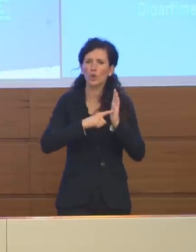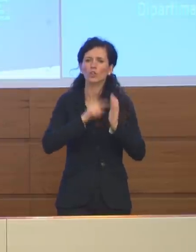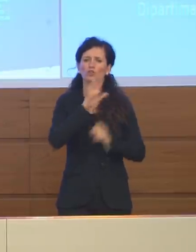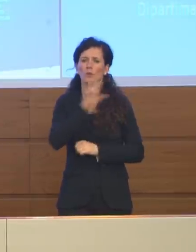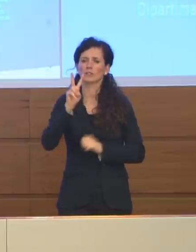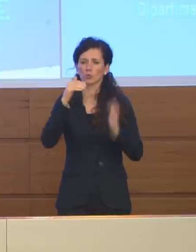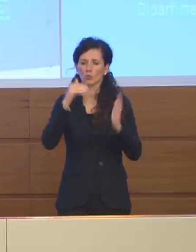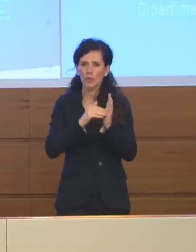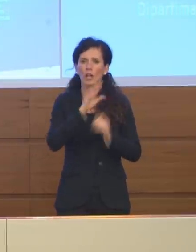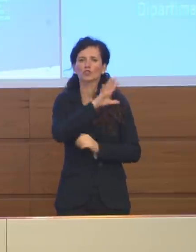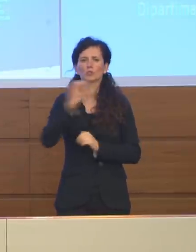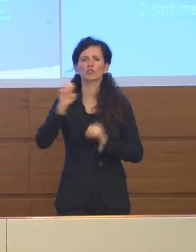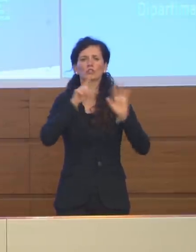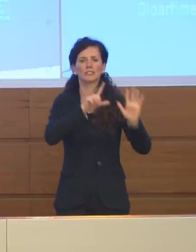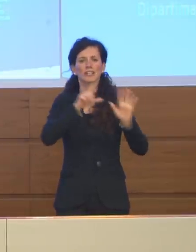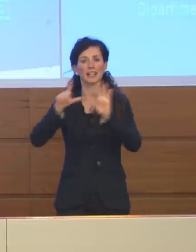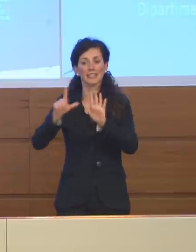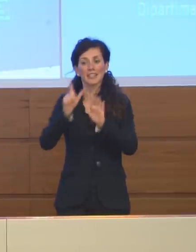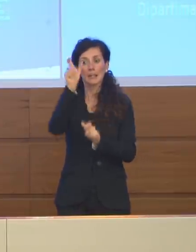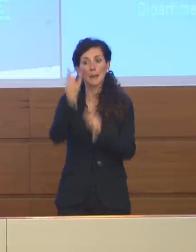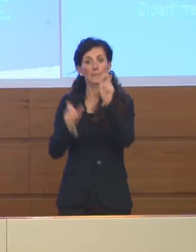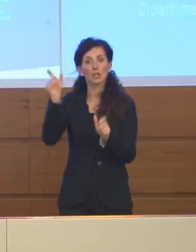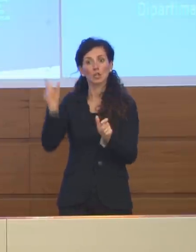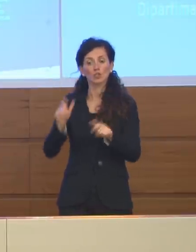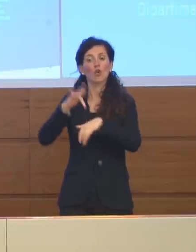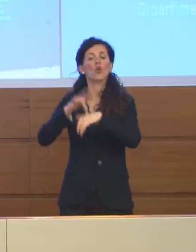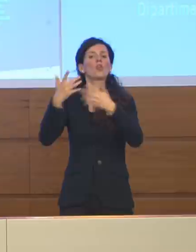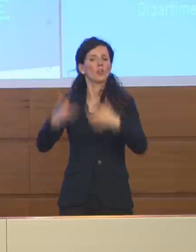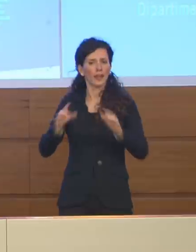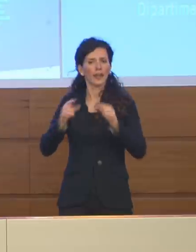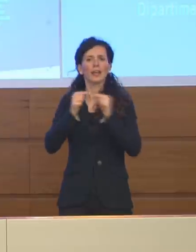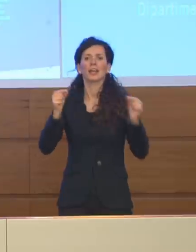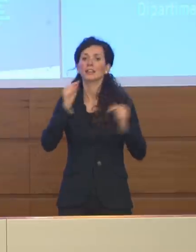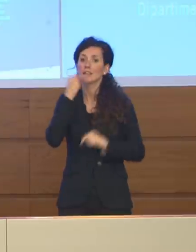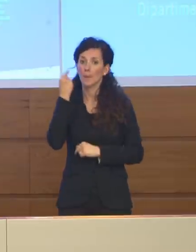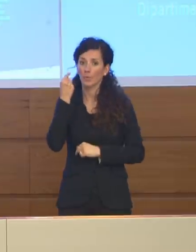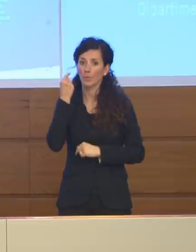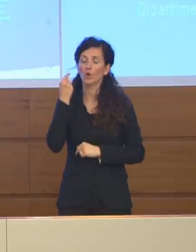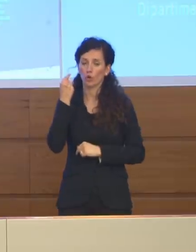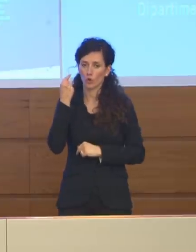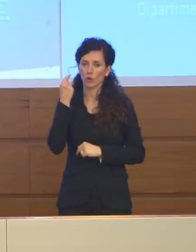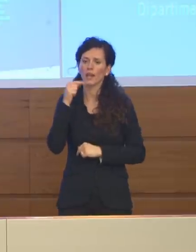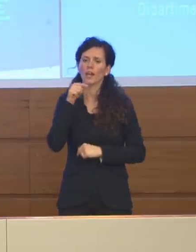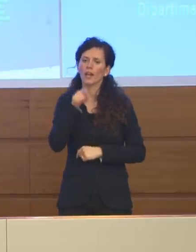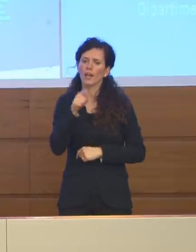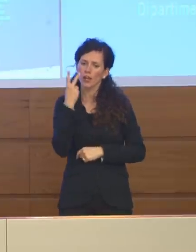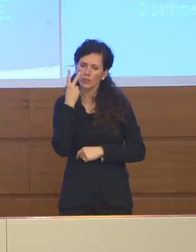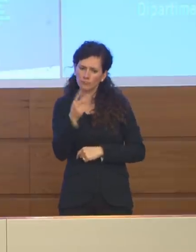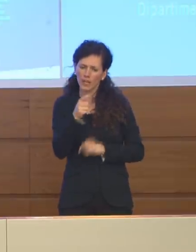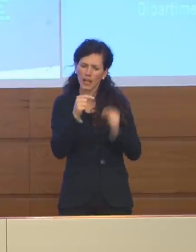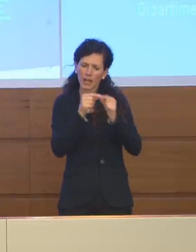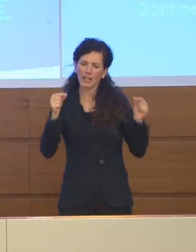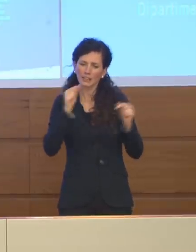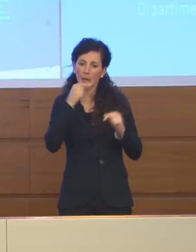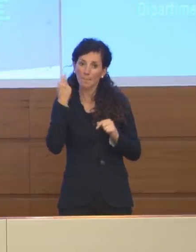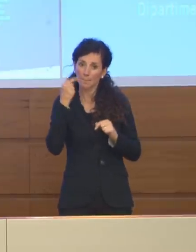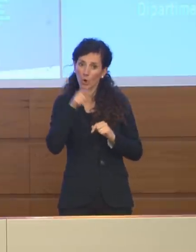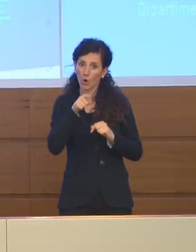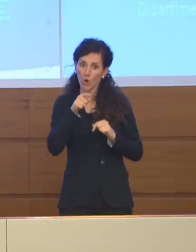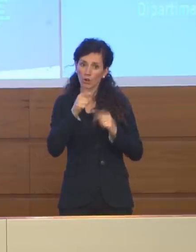52.577 persone sottoposte a tampone con un numero di tamponi